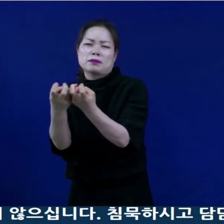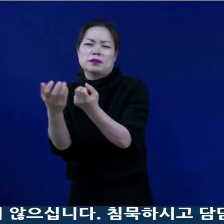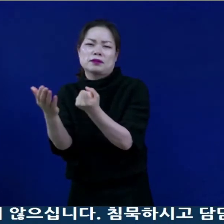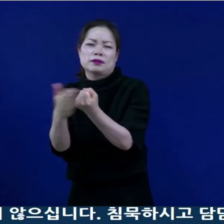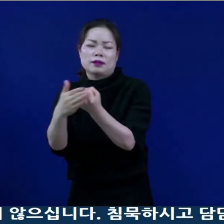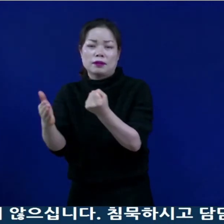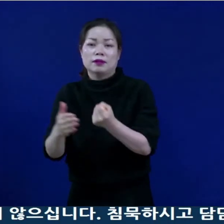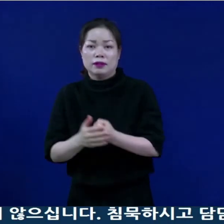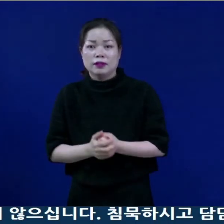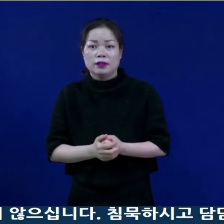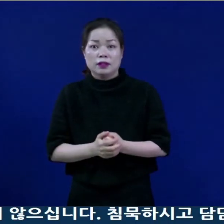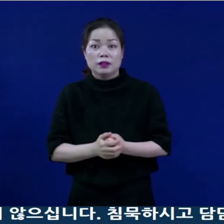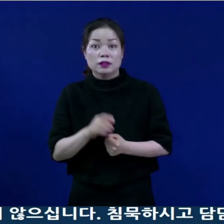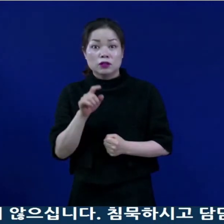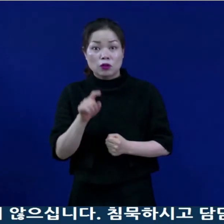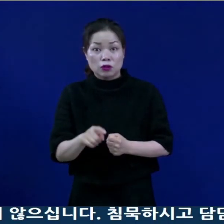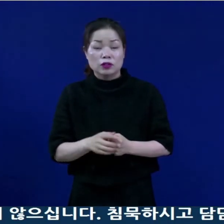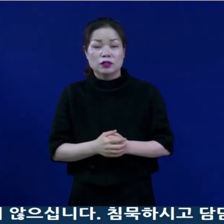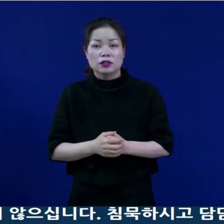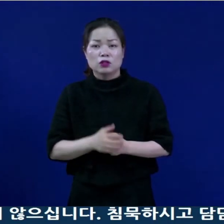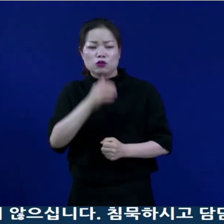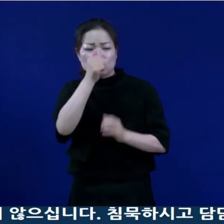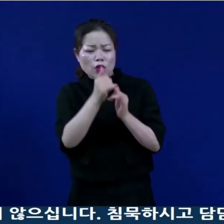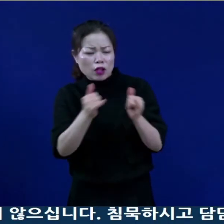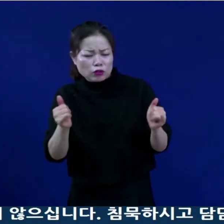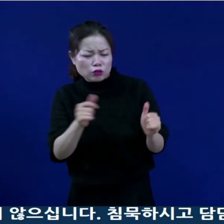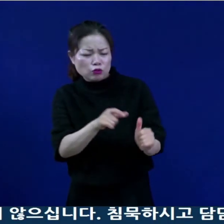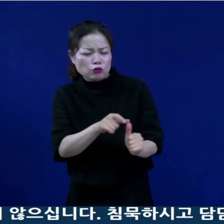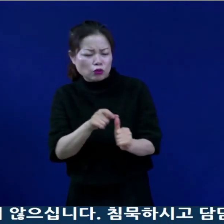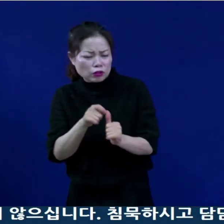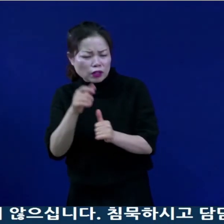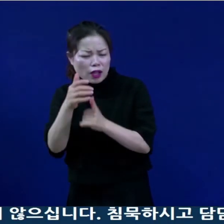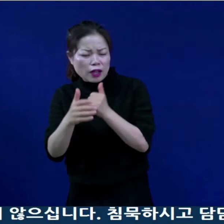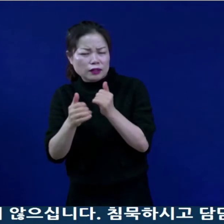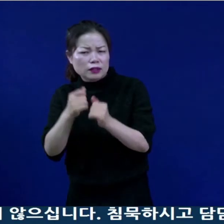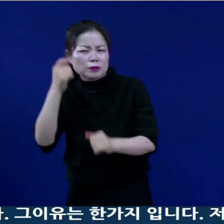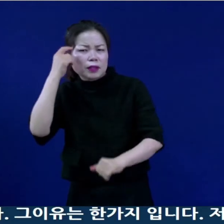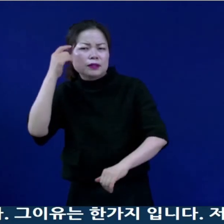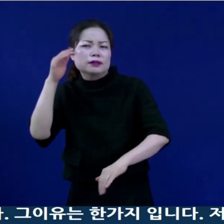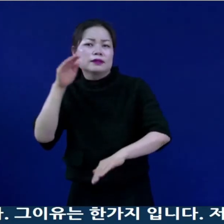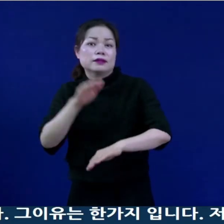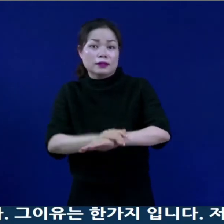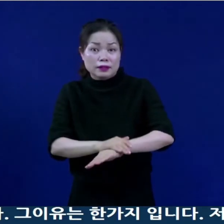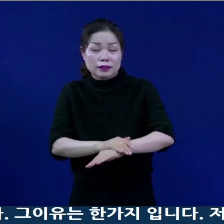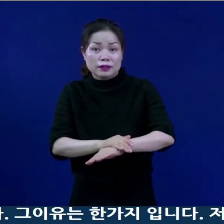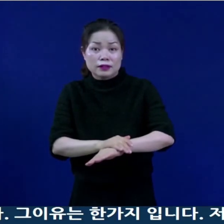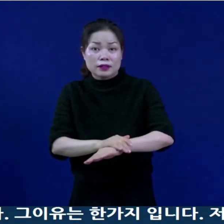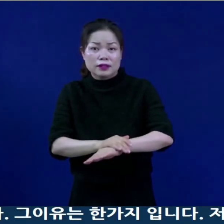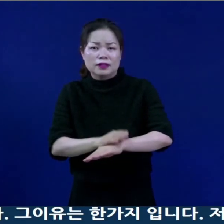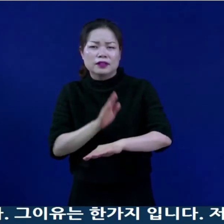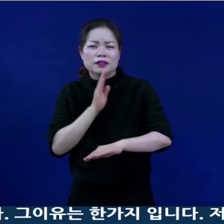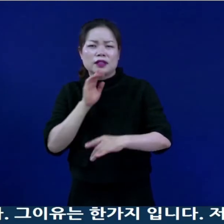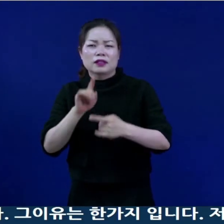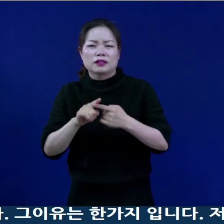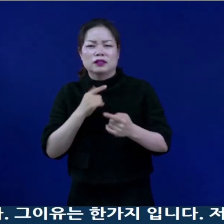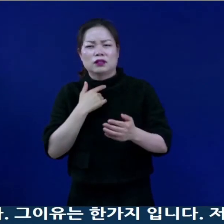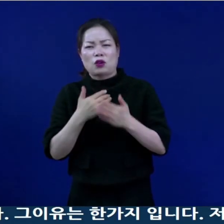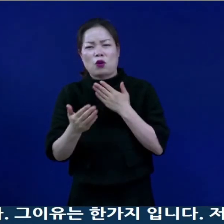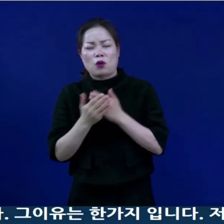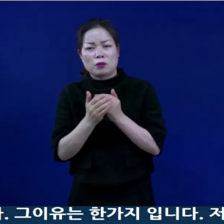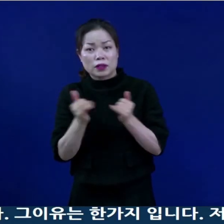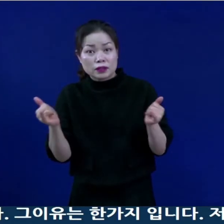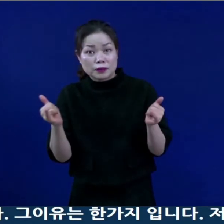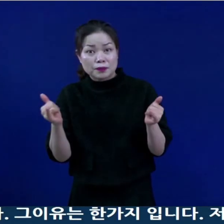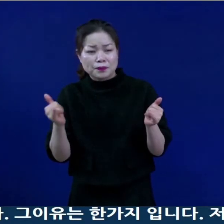때문이죠. 그것이 죄인들을 구원하신 하나님의 지혜였기 때문입니다. 따라서 이 사실을 경험하는 자는,